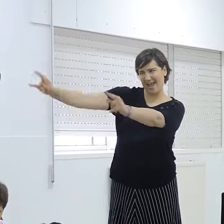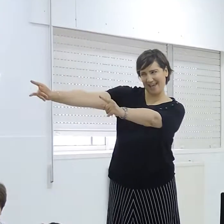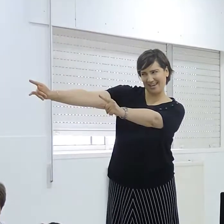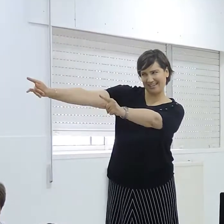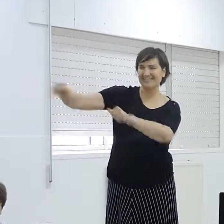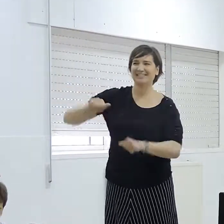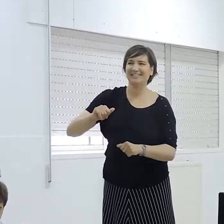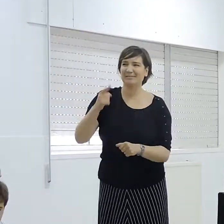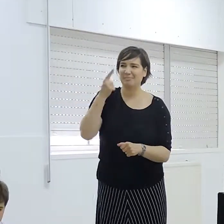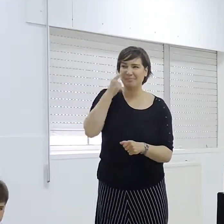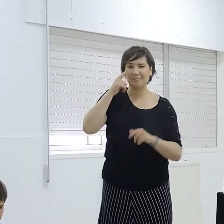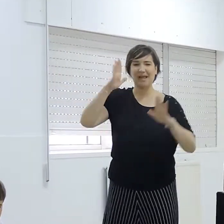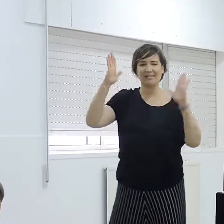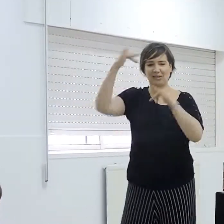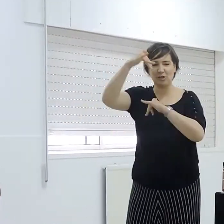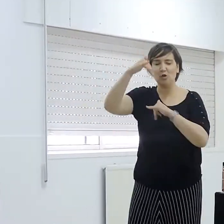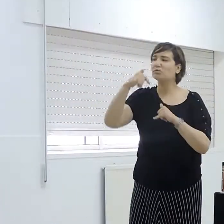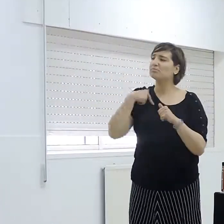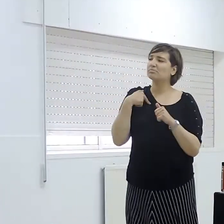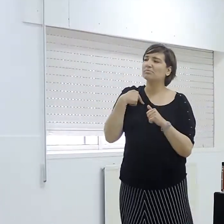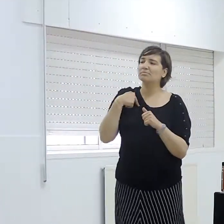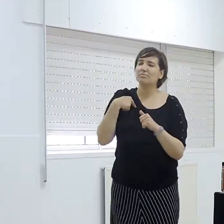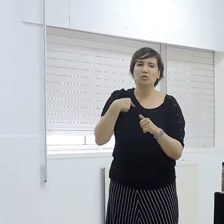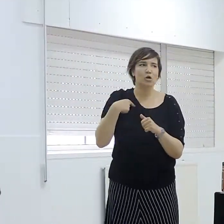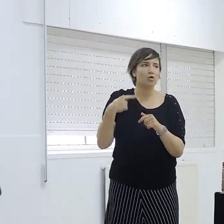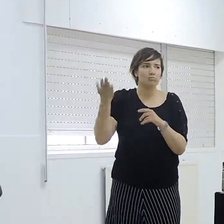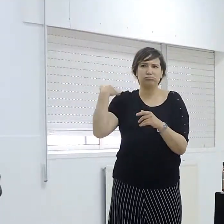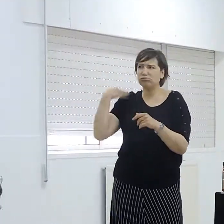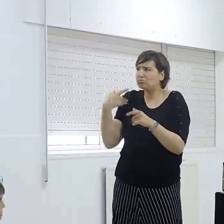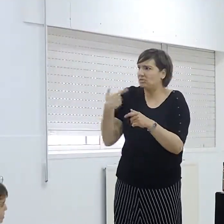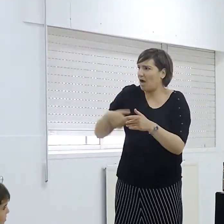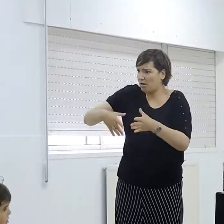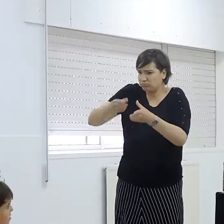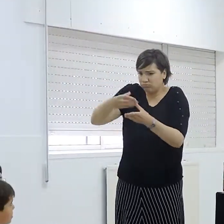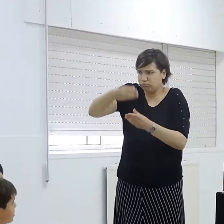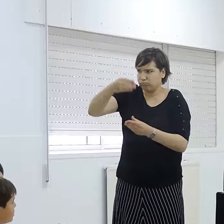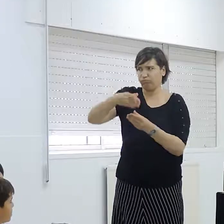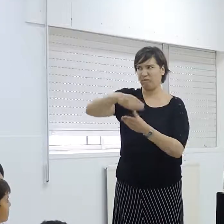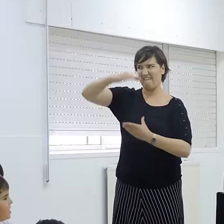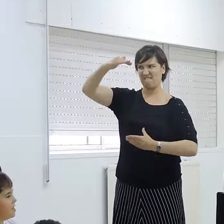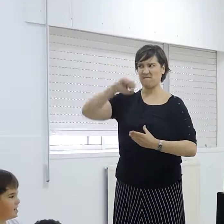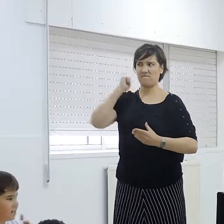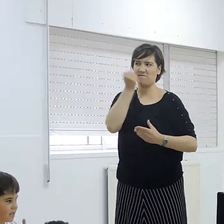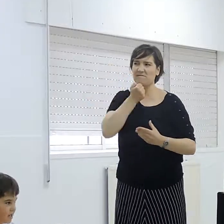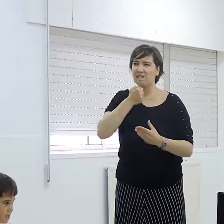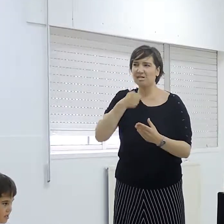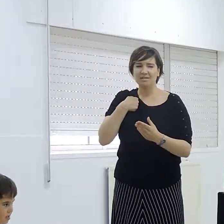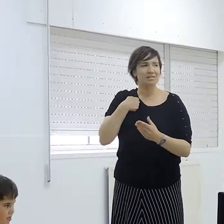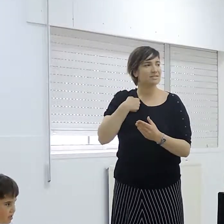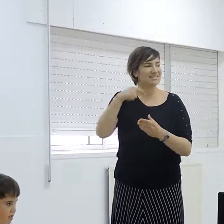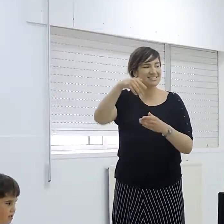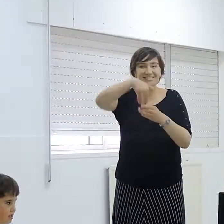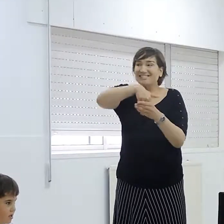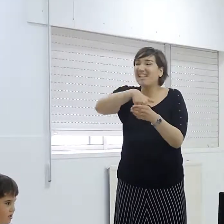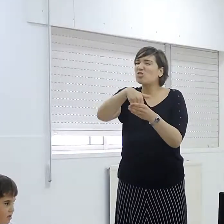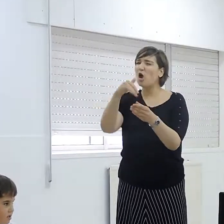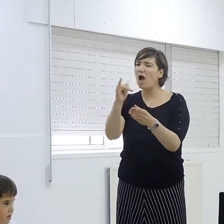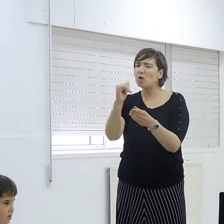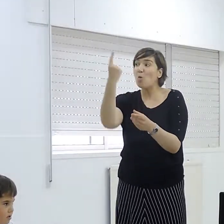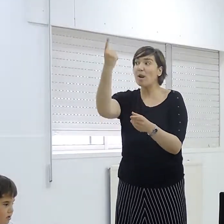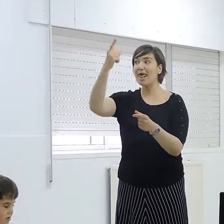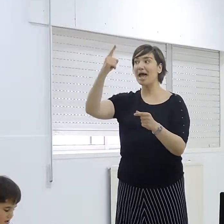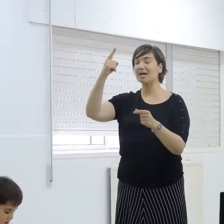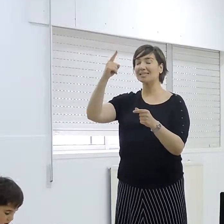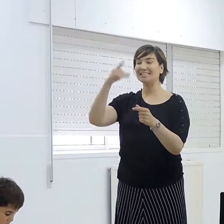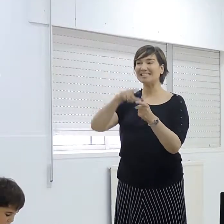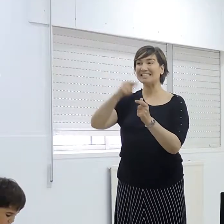Fijaros muy bien, porque desde el principio yo tengo aquí una baraja bien grande para que la veáis de lejos. En esta baraja hay una